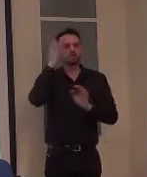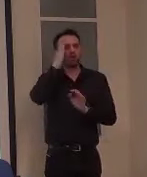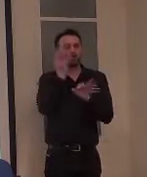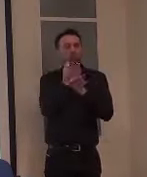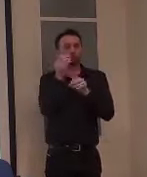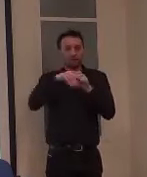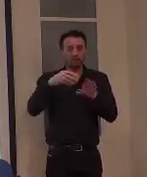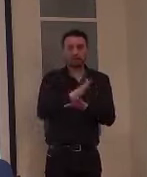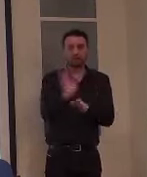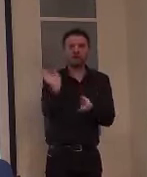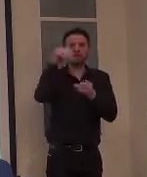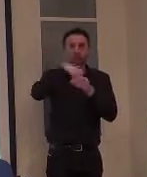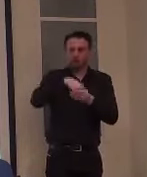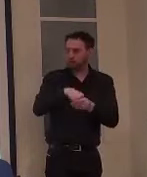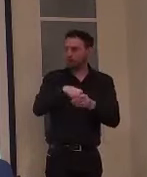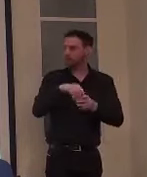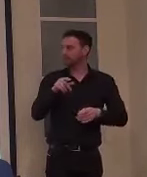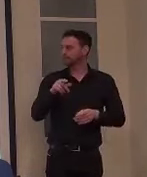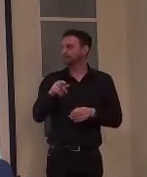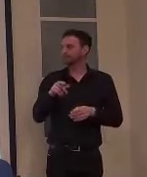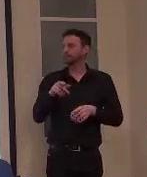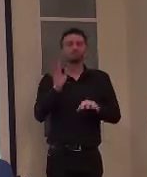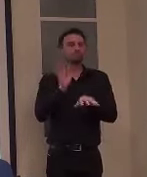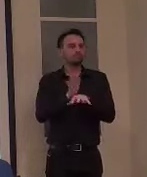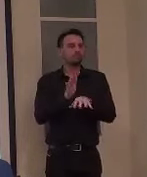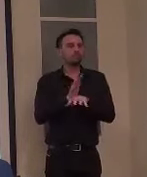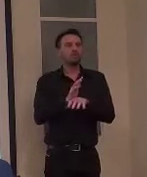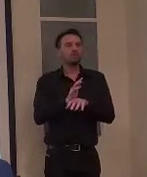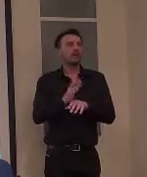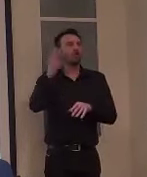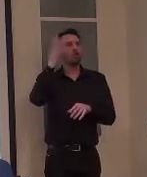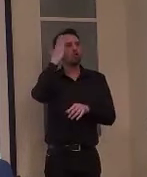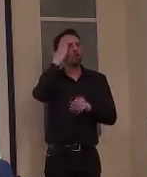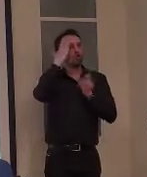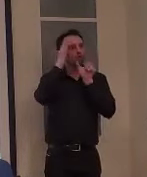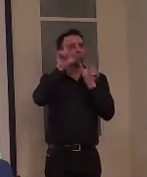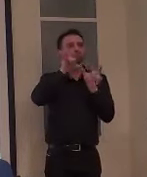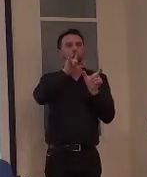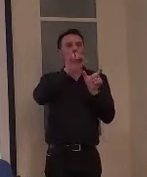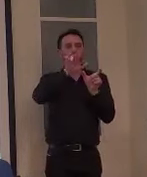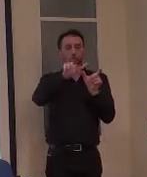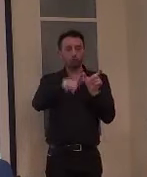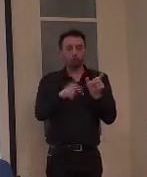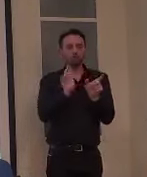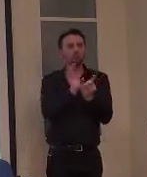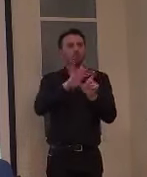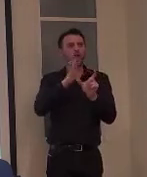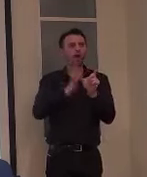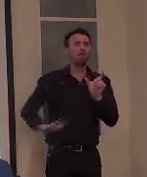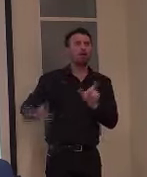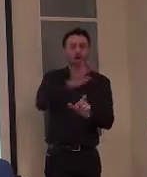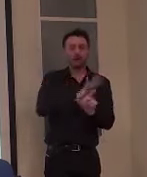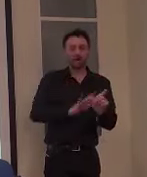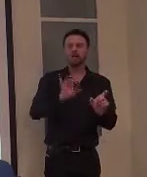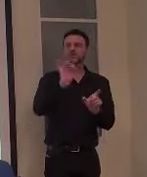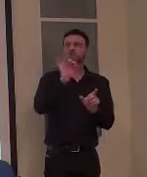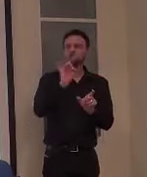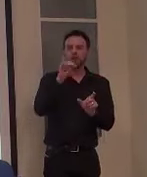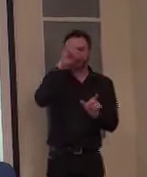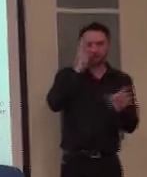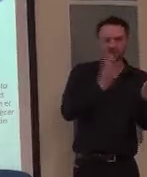inclusiva si quiere hacer como y también el término cultura para poder abarcar todo no solamente lo